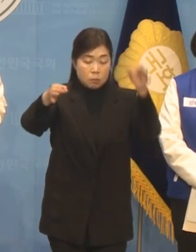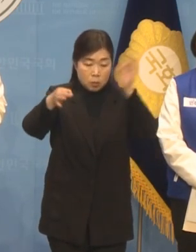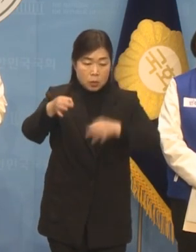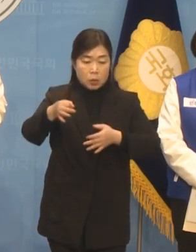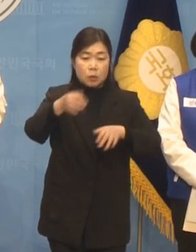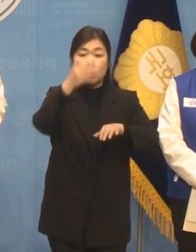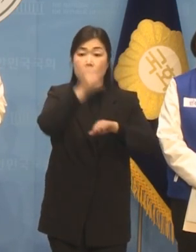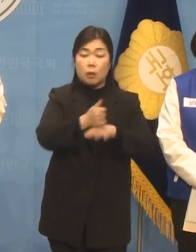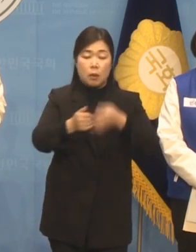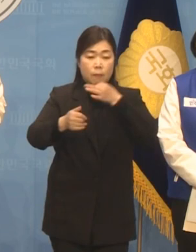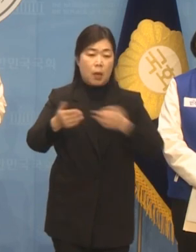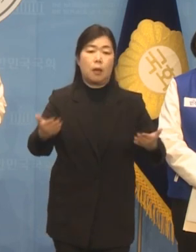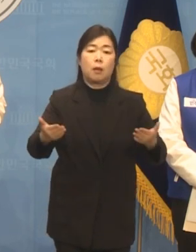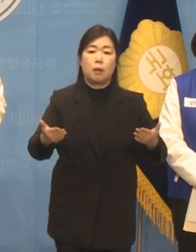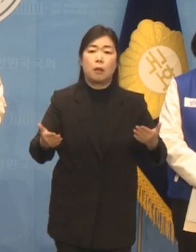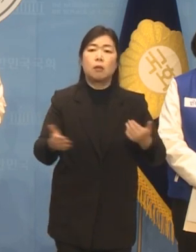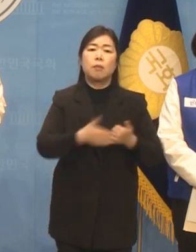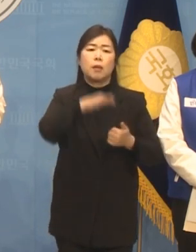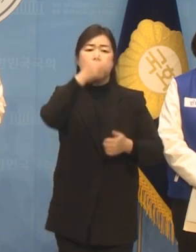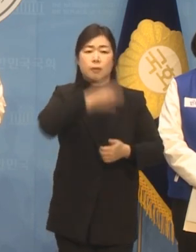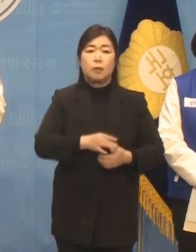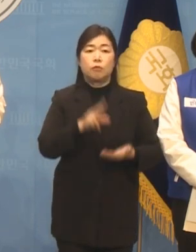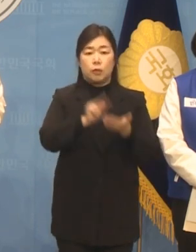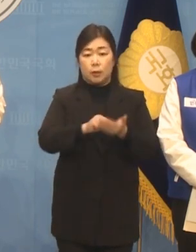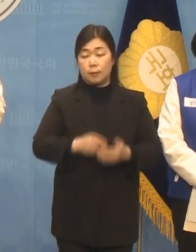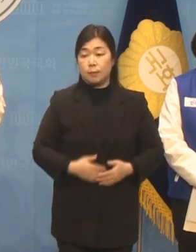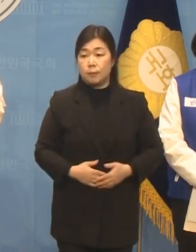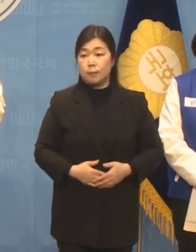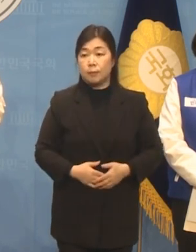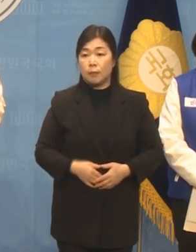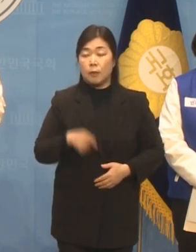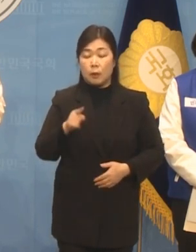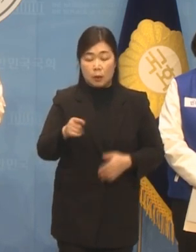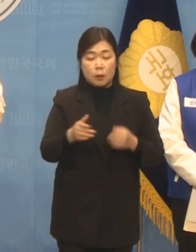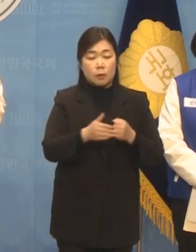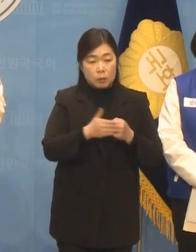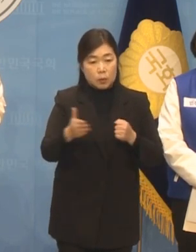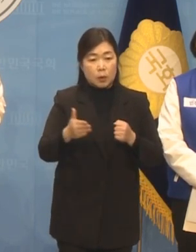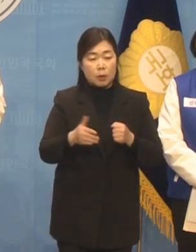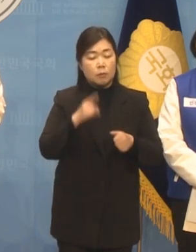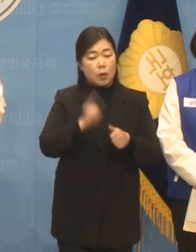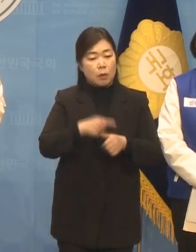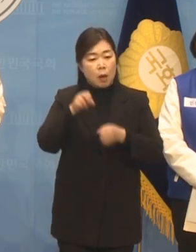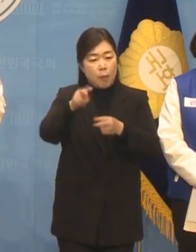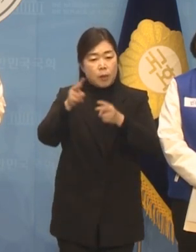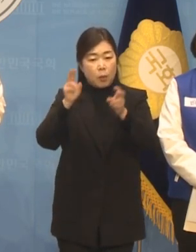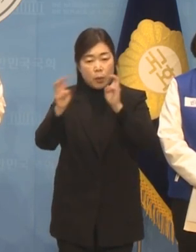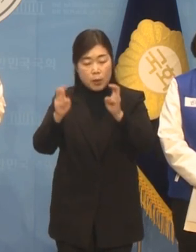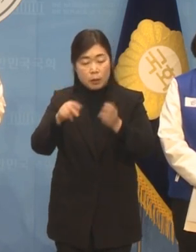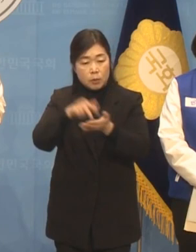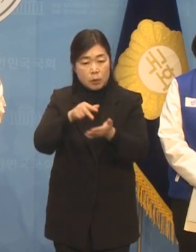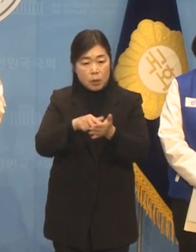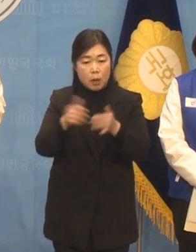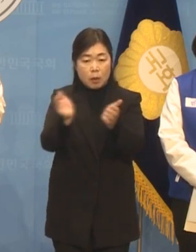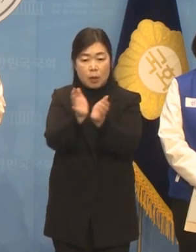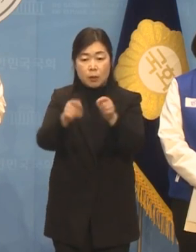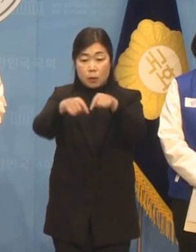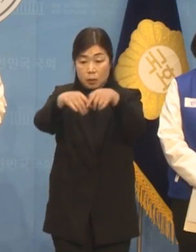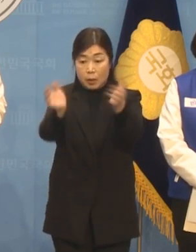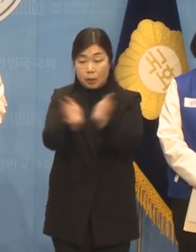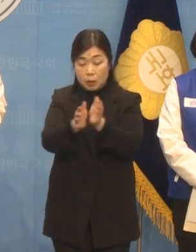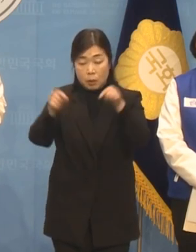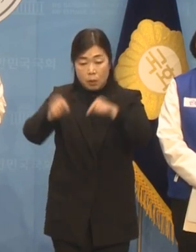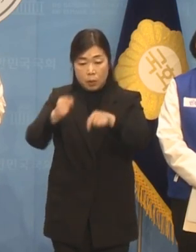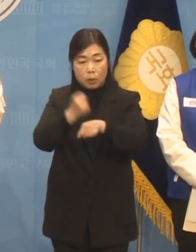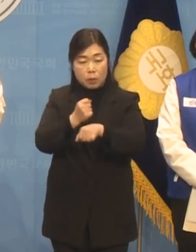지르고 있는 상황입니다. 이 역시 마찬가지로 플랫폼에 입점해 있는 입점 단체들이 단체 협상을 통해 가지고 거래 조건을 개선하는